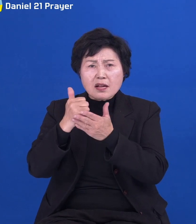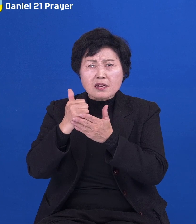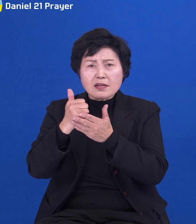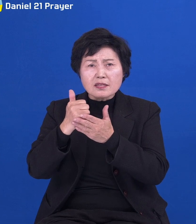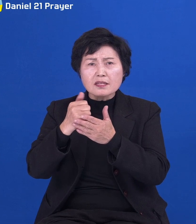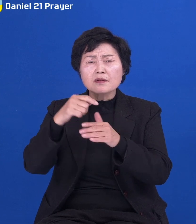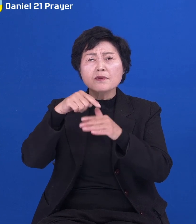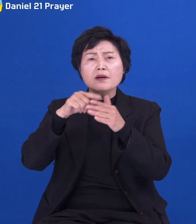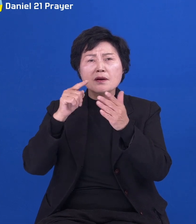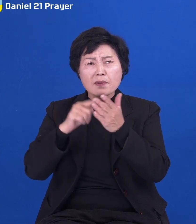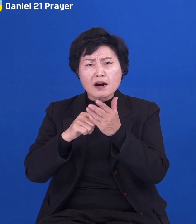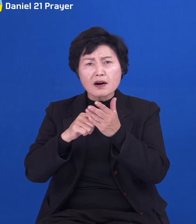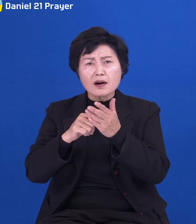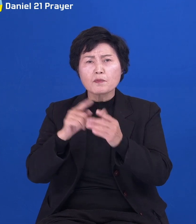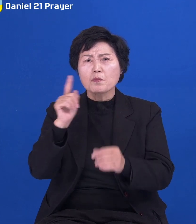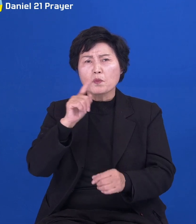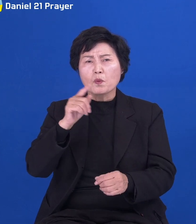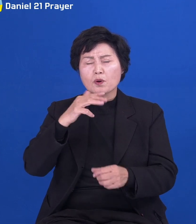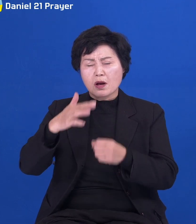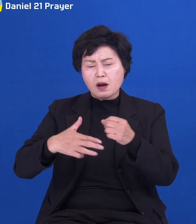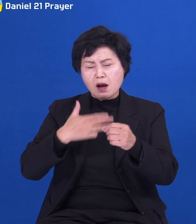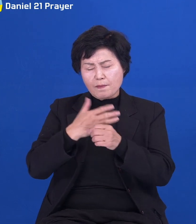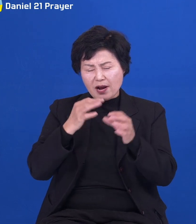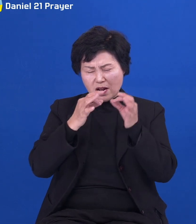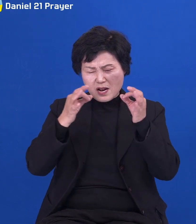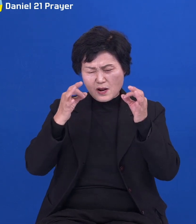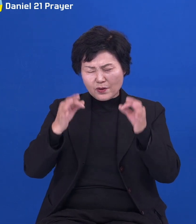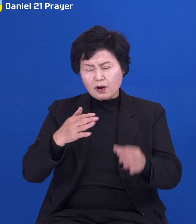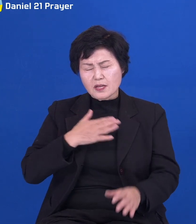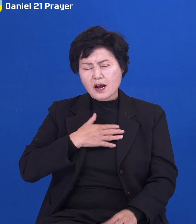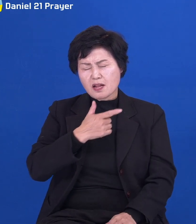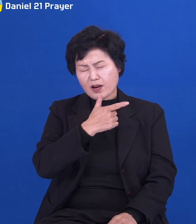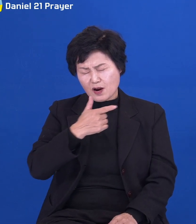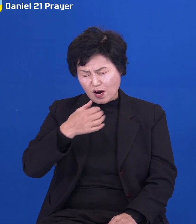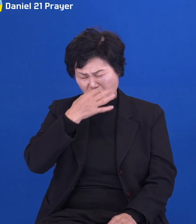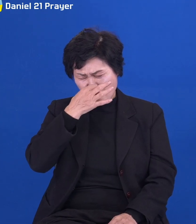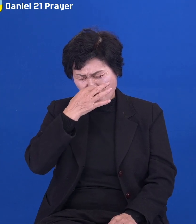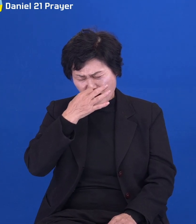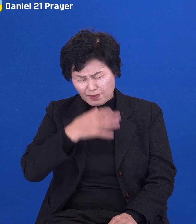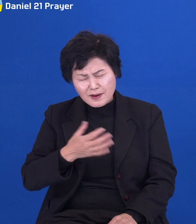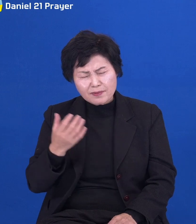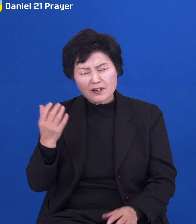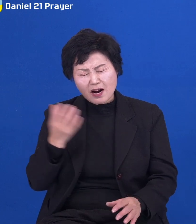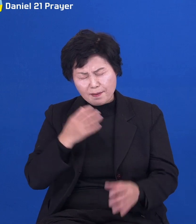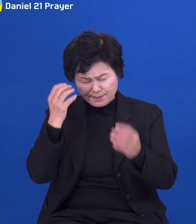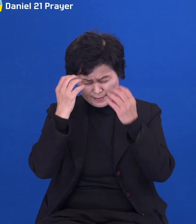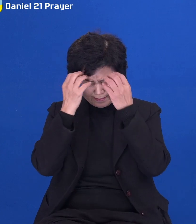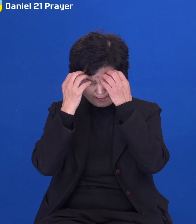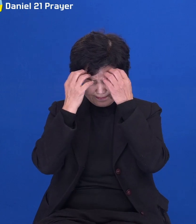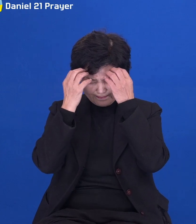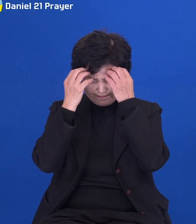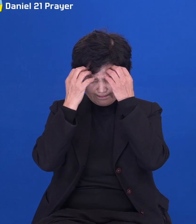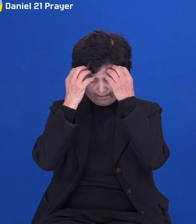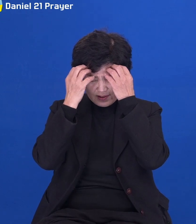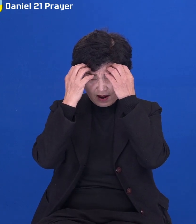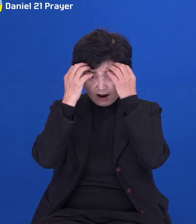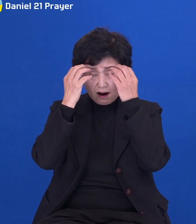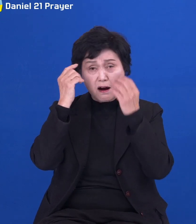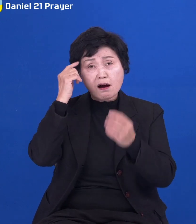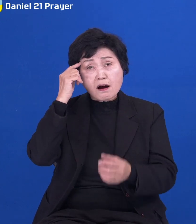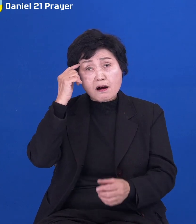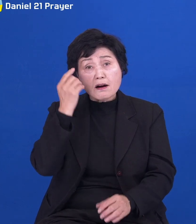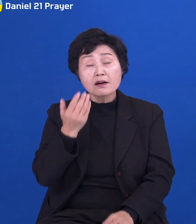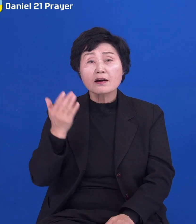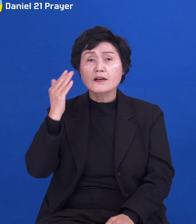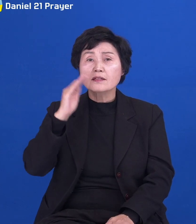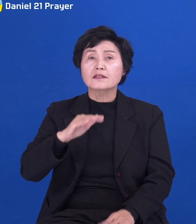그 8년의 장정 기간을, 나는 내만 아파하는 줄 알았어요. 내만 이게 고통스러워하는 줄 알았어요. 근데 그 자리에서 나는